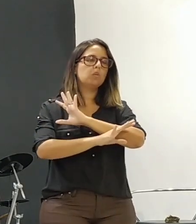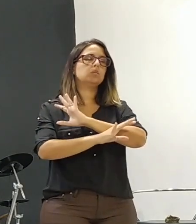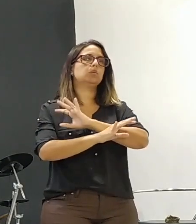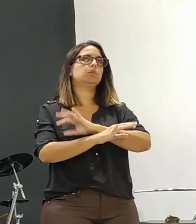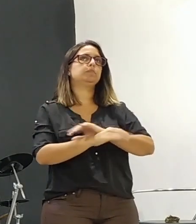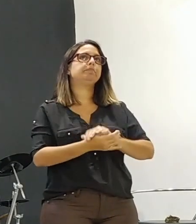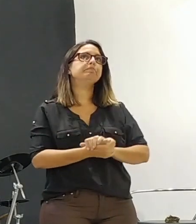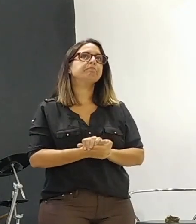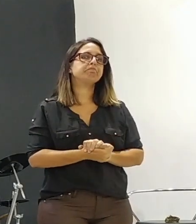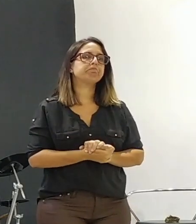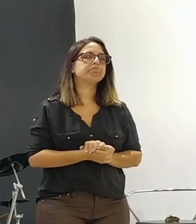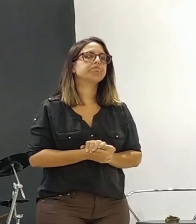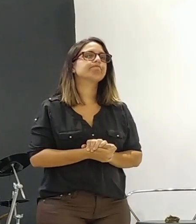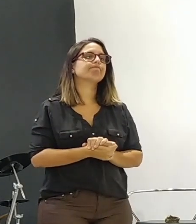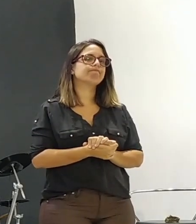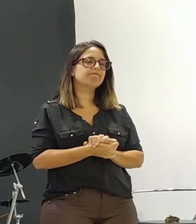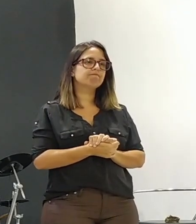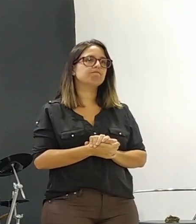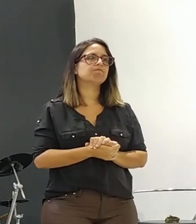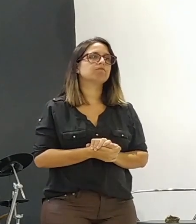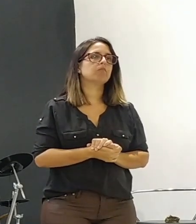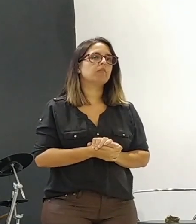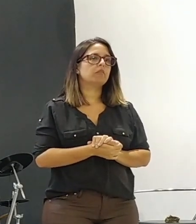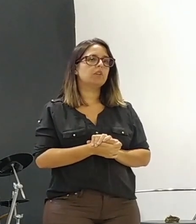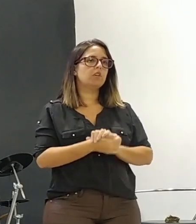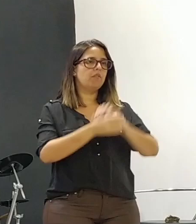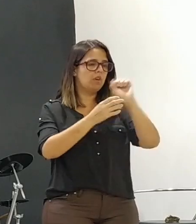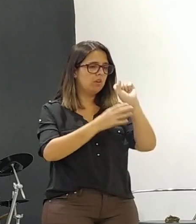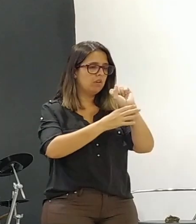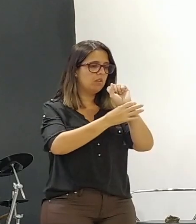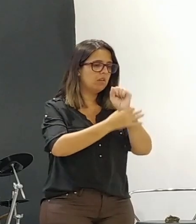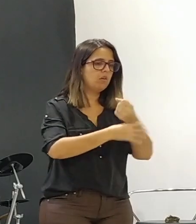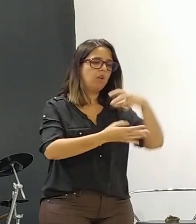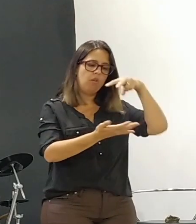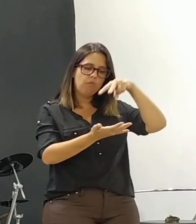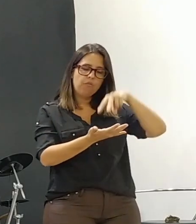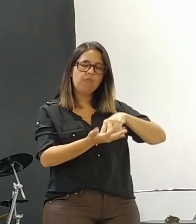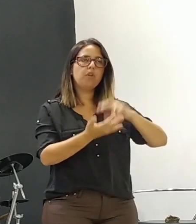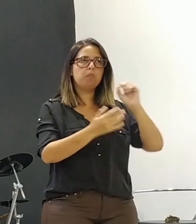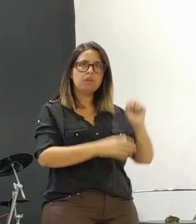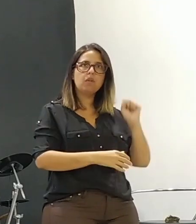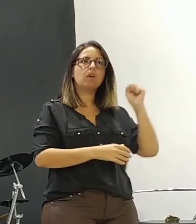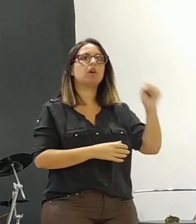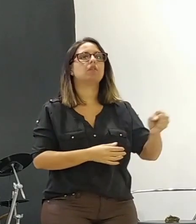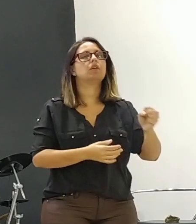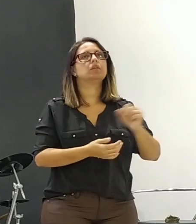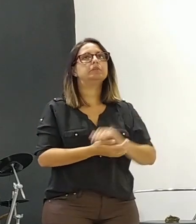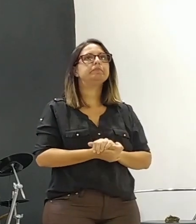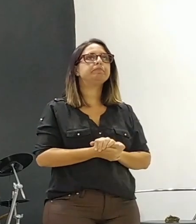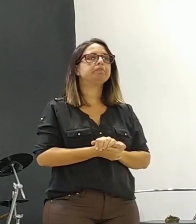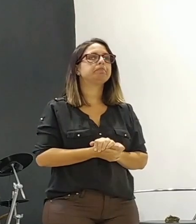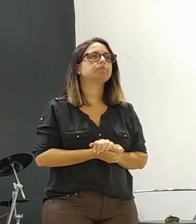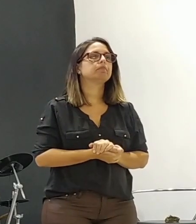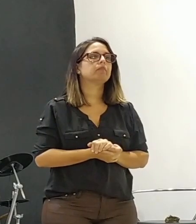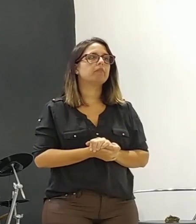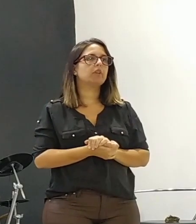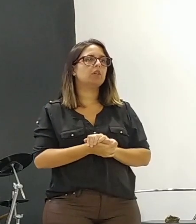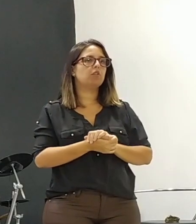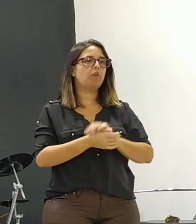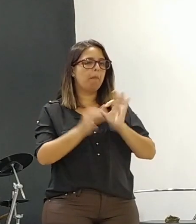seus pés, aquele que tiver com seus lombos cingidos, com o seu cajado na mão, aquele que tiver com